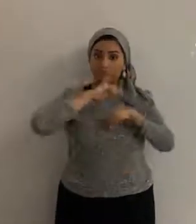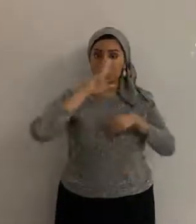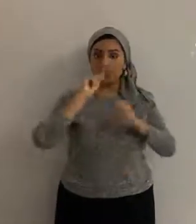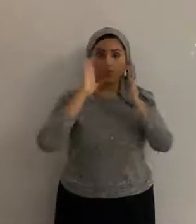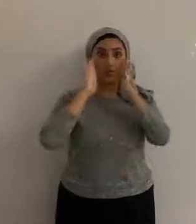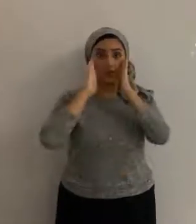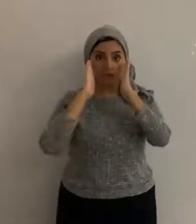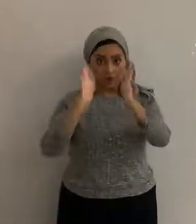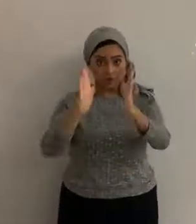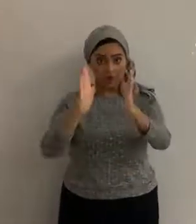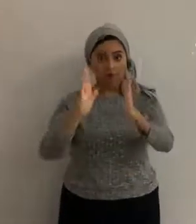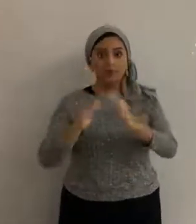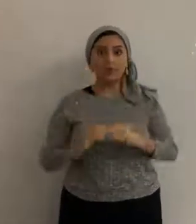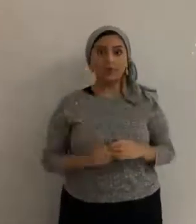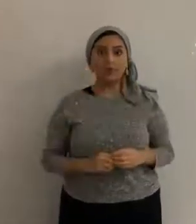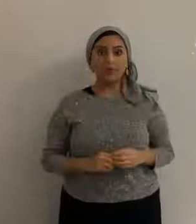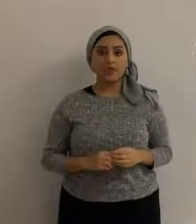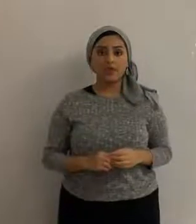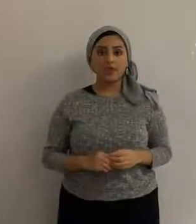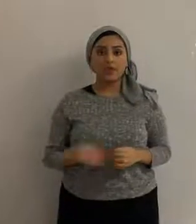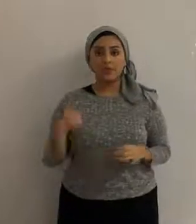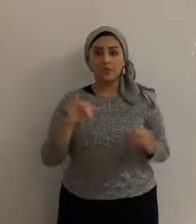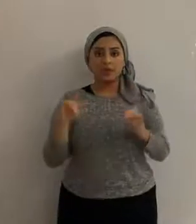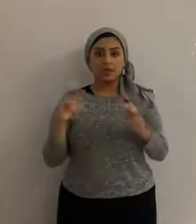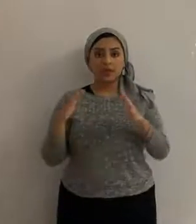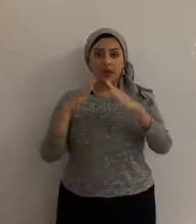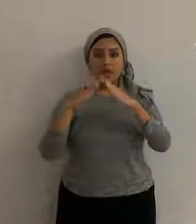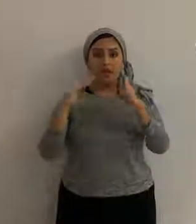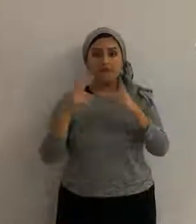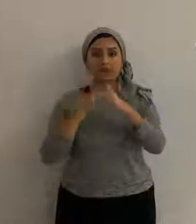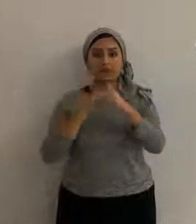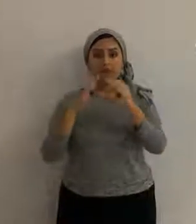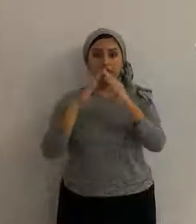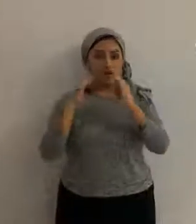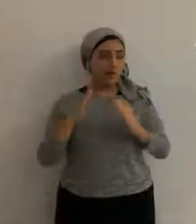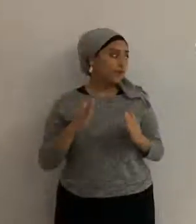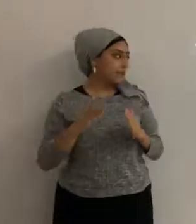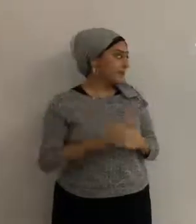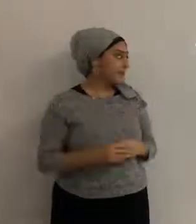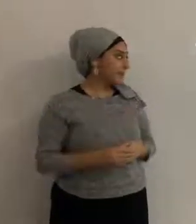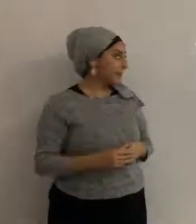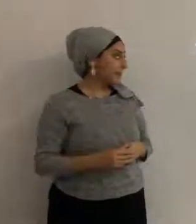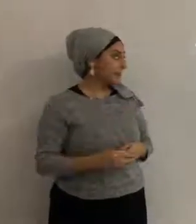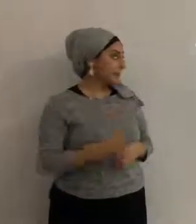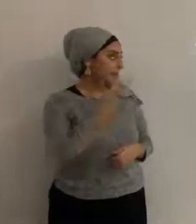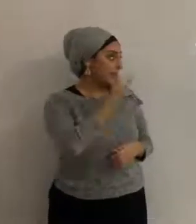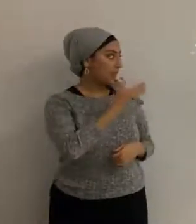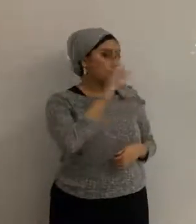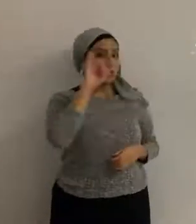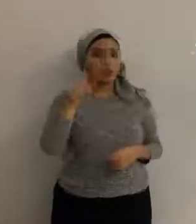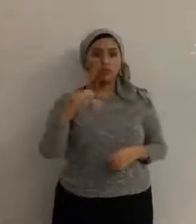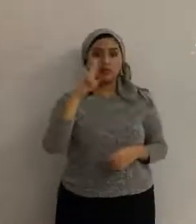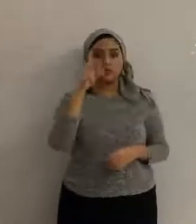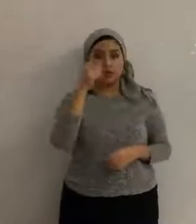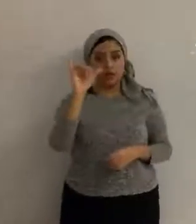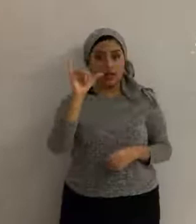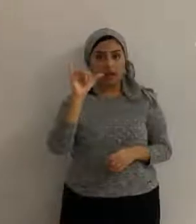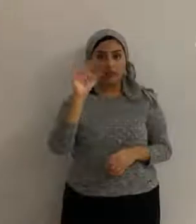ni tampoco en lo que ya le llaman la casa principal. Esto fue en julio del 2016, ahí hay un